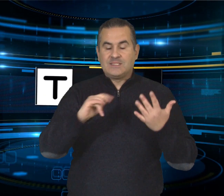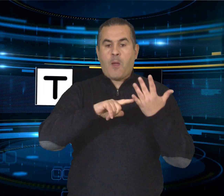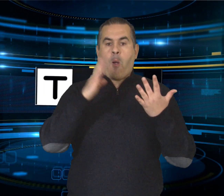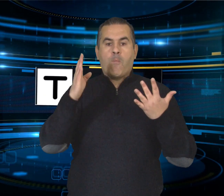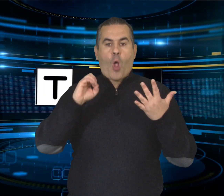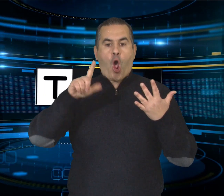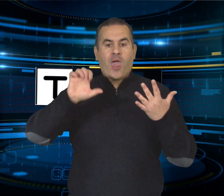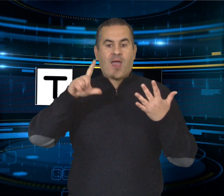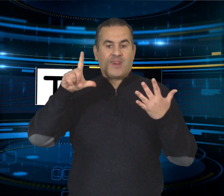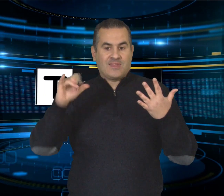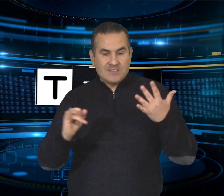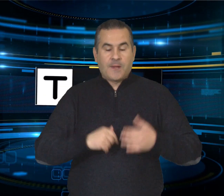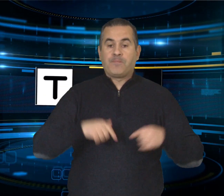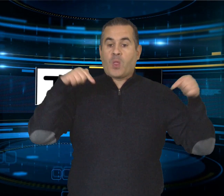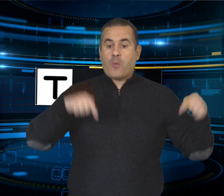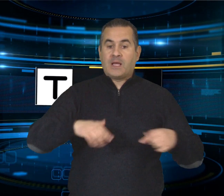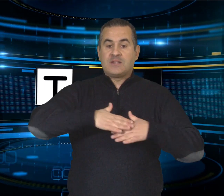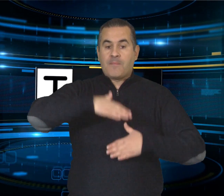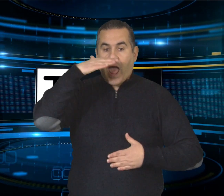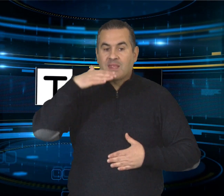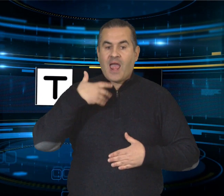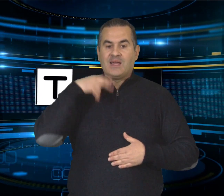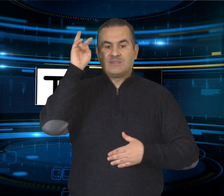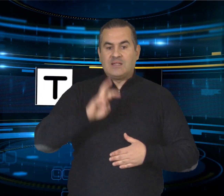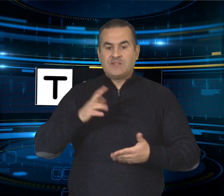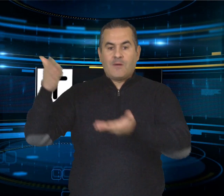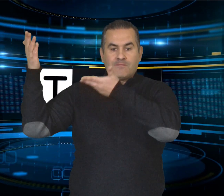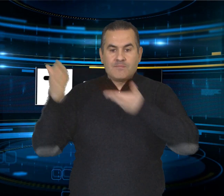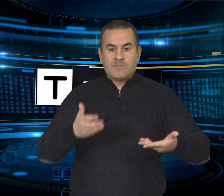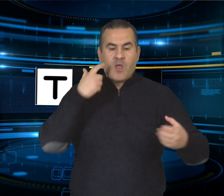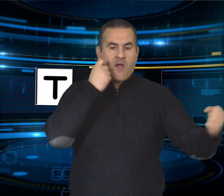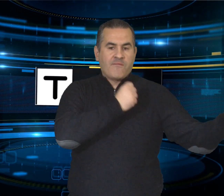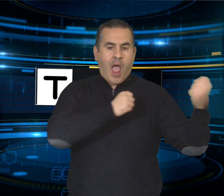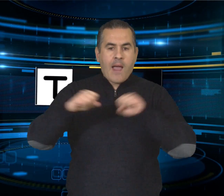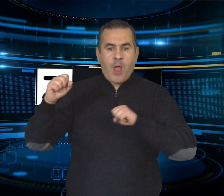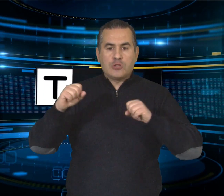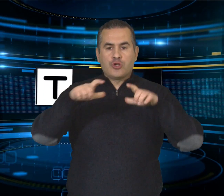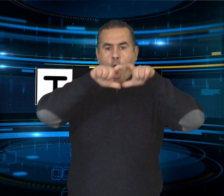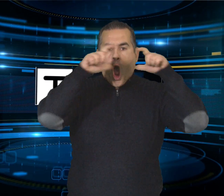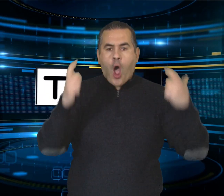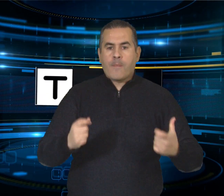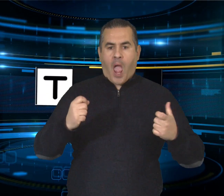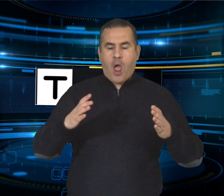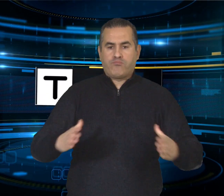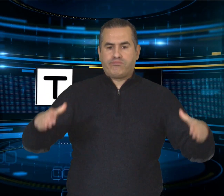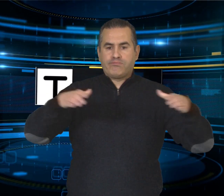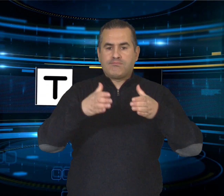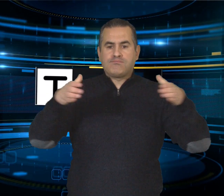mondiale a squadre nazionali del tennis maschile. Sarà in mostra per appassionati, tifosi e curiosi nella clubhouse della Torres